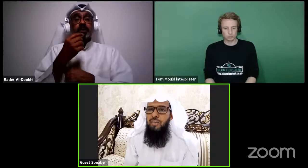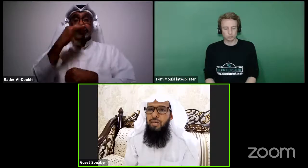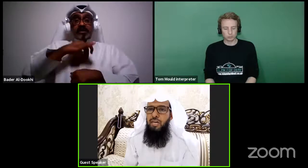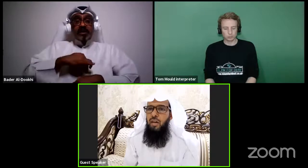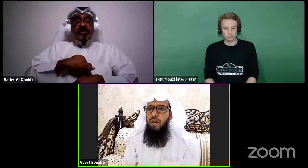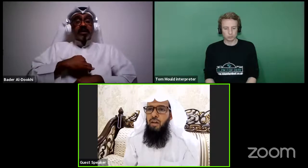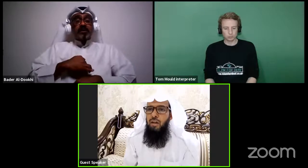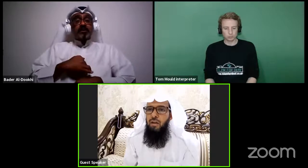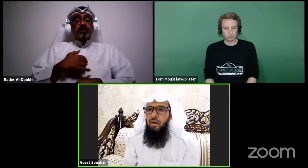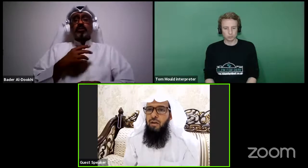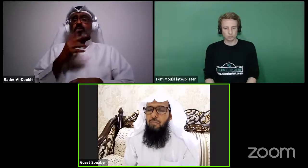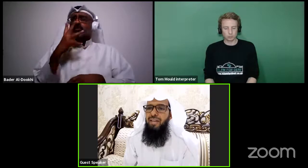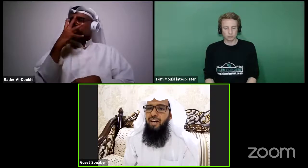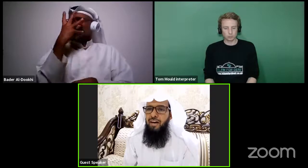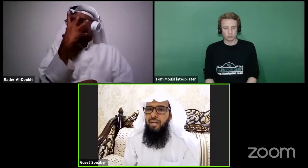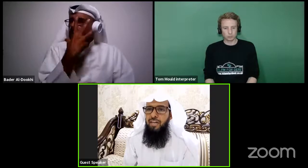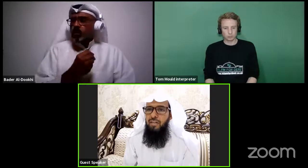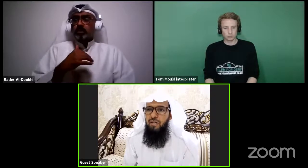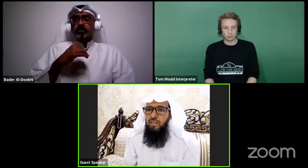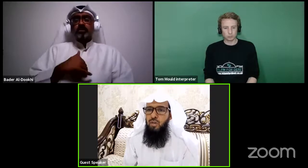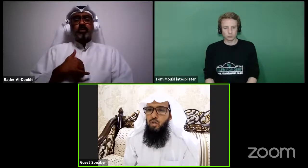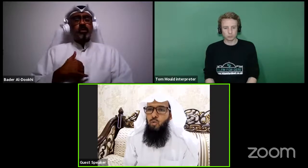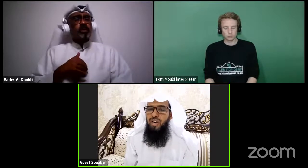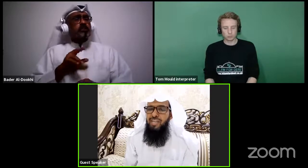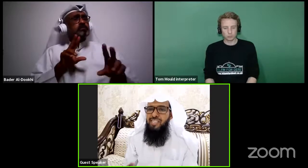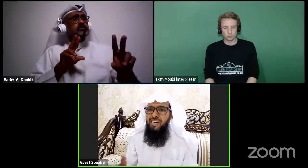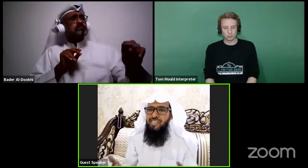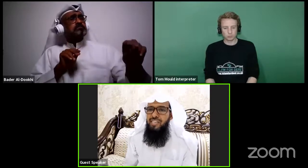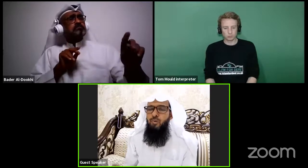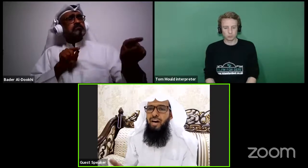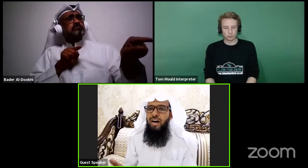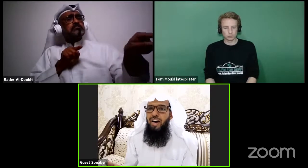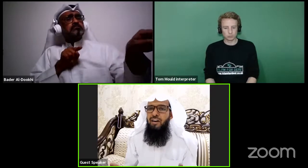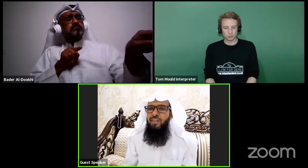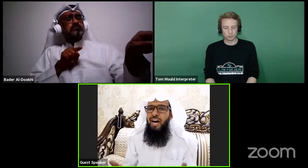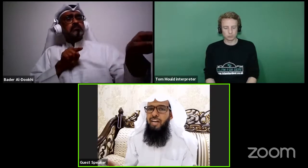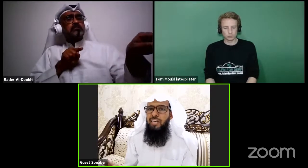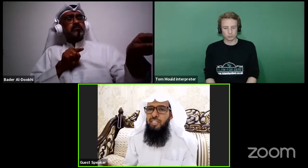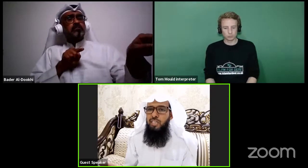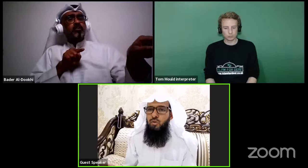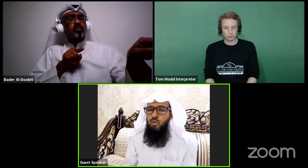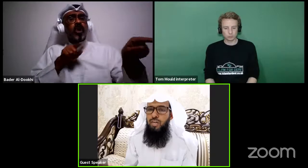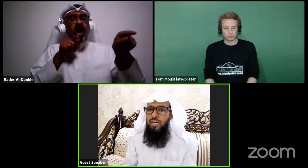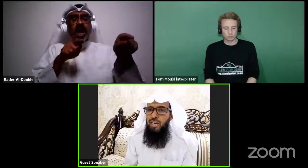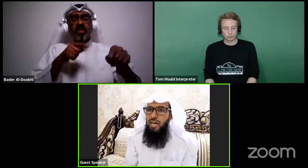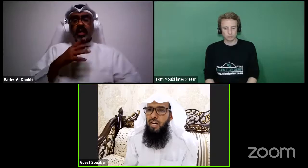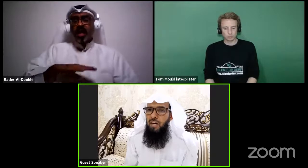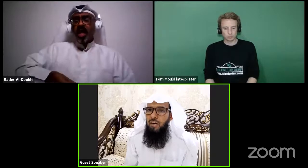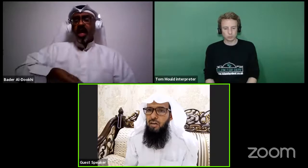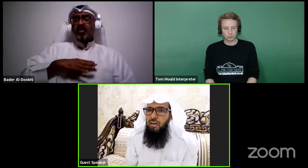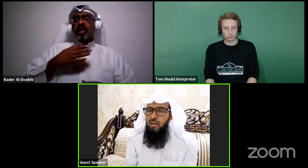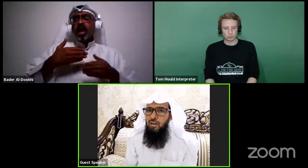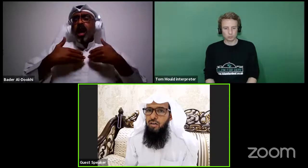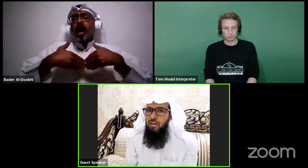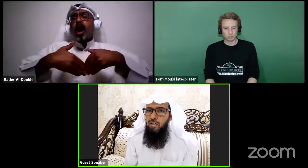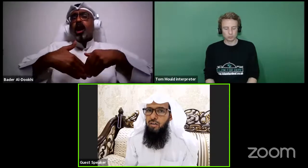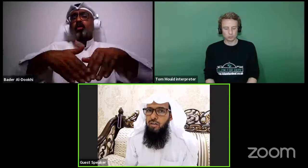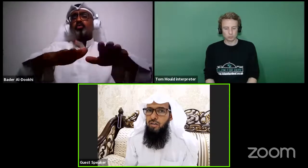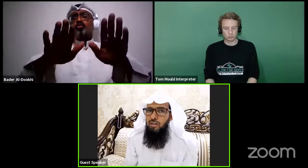الشعوري الجميل بالآخرين ويستصحب هذا في حياته كلها،